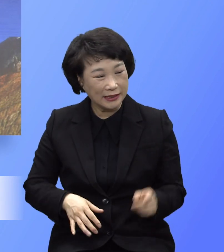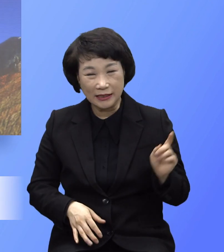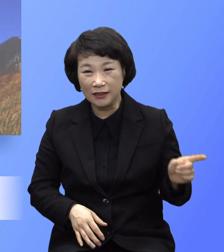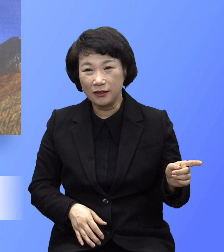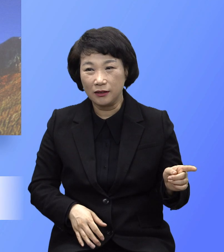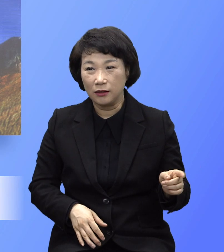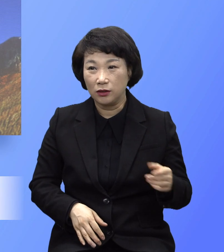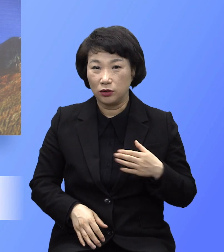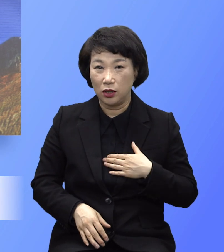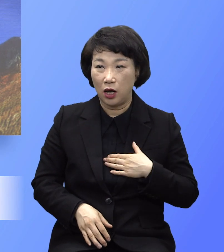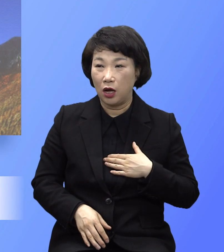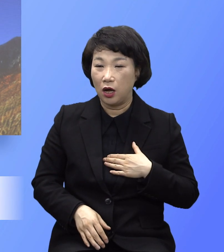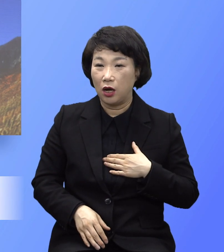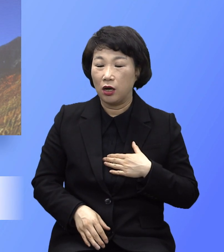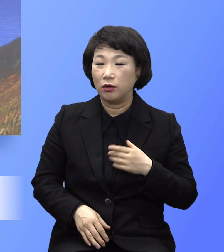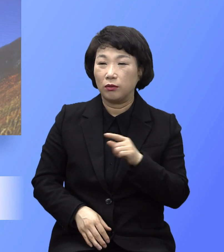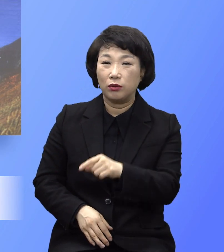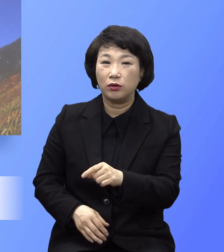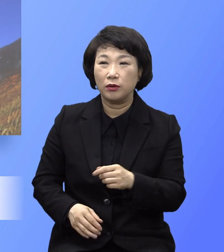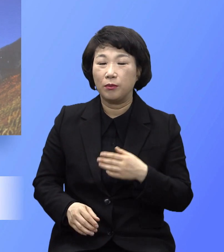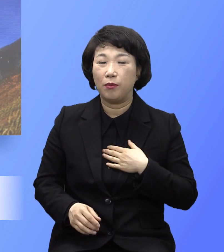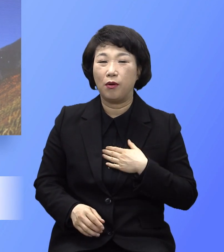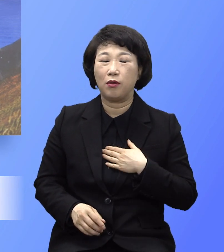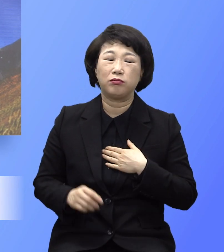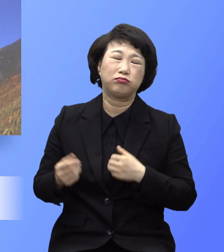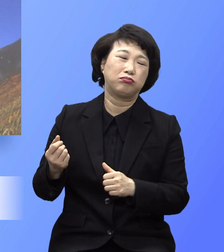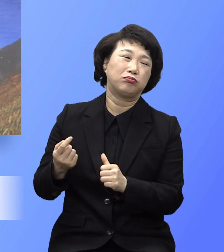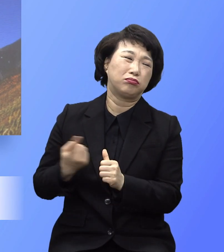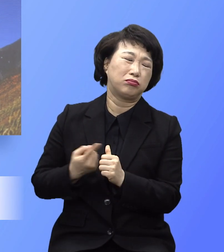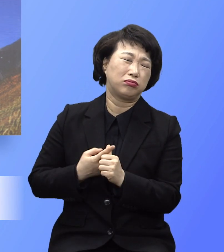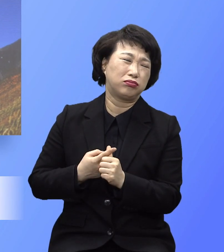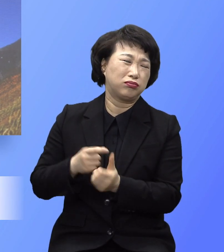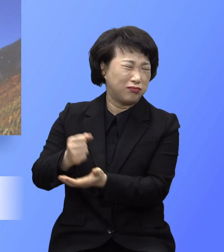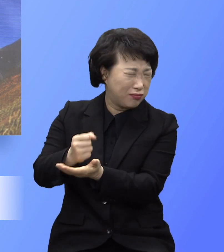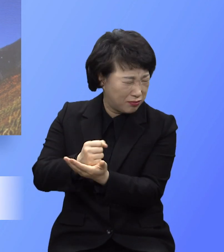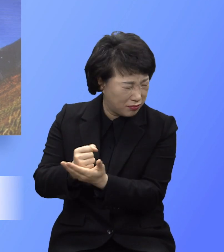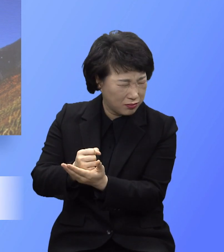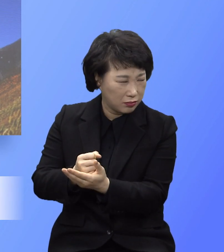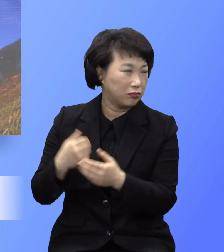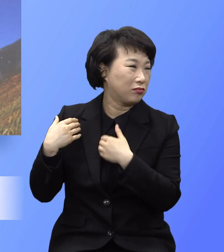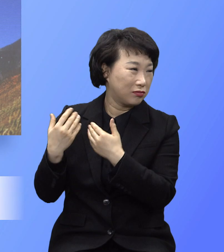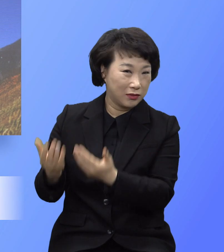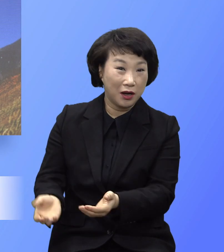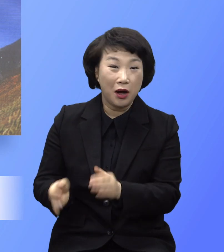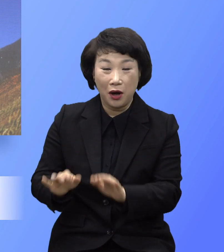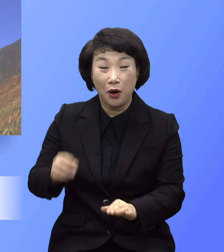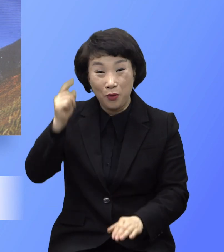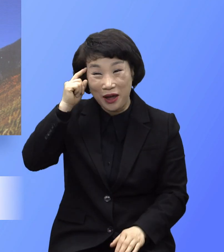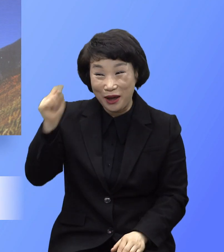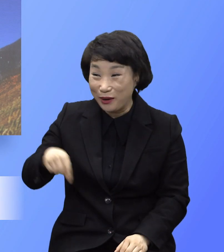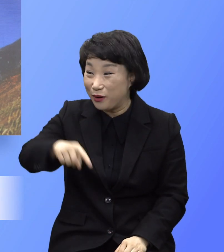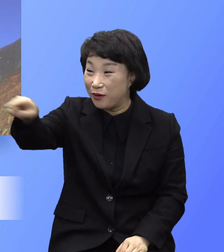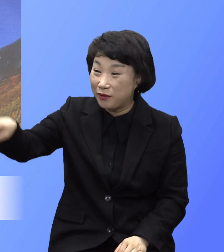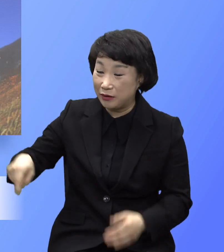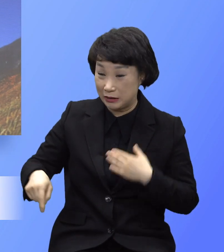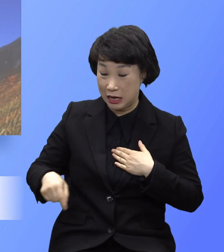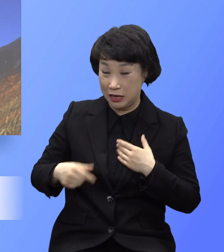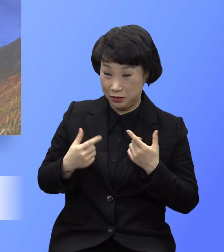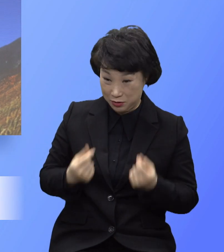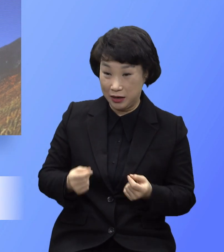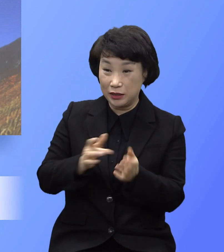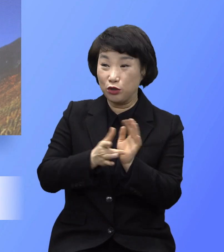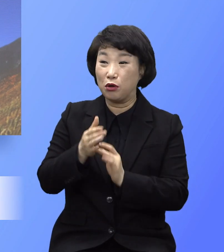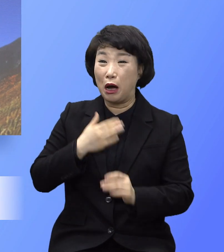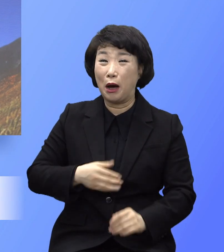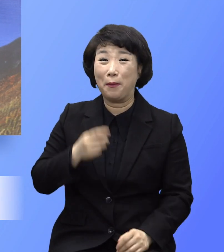합니다. 뭐 하건 말건 상관없어. 왜냐? 너들도 나처럼 예수를